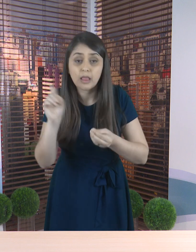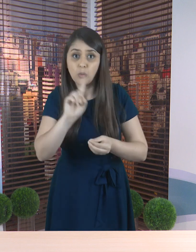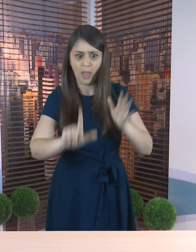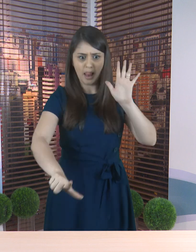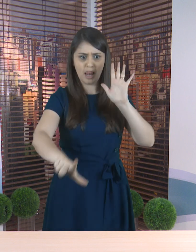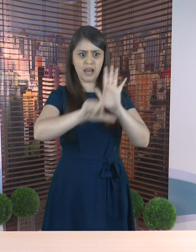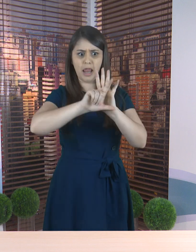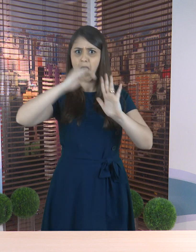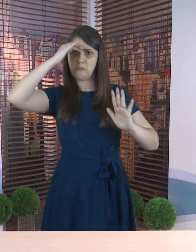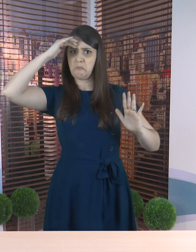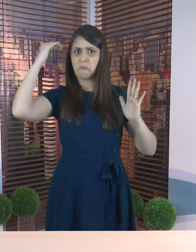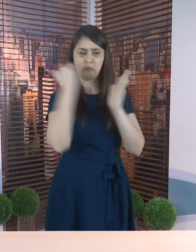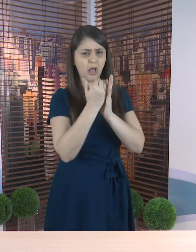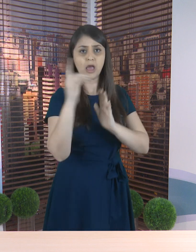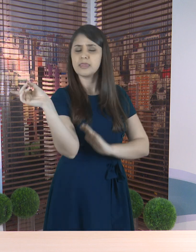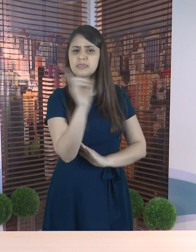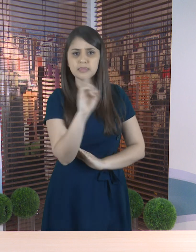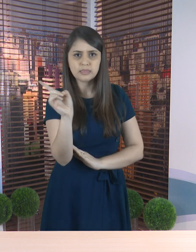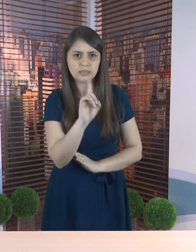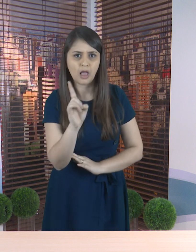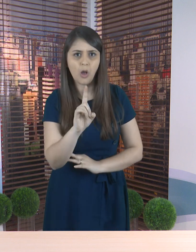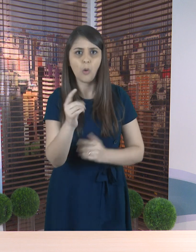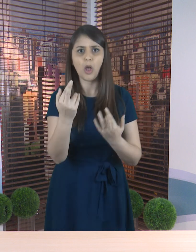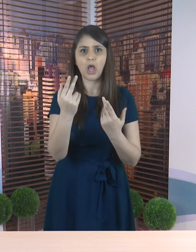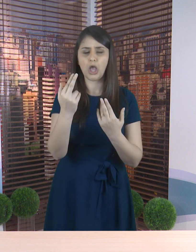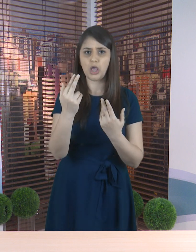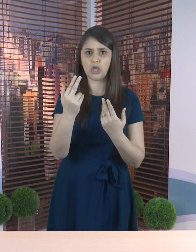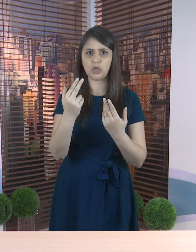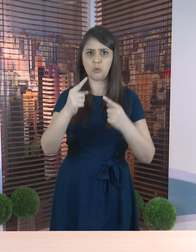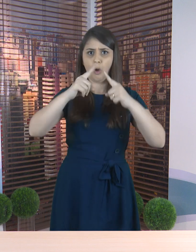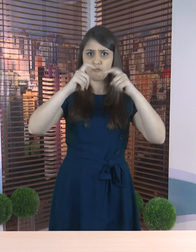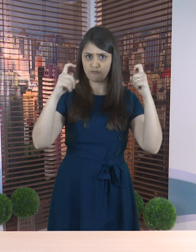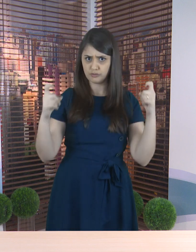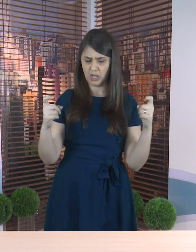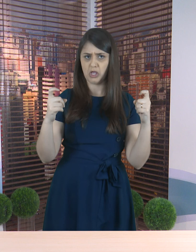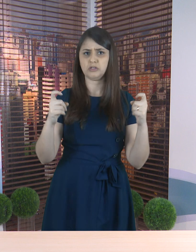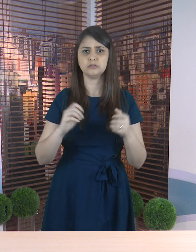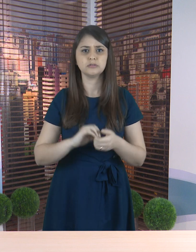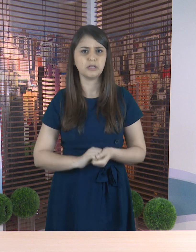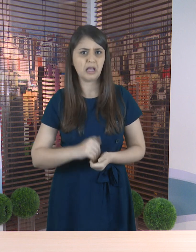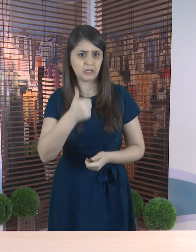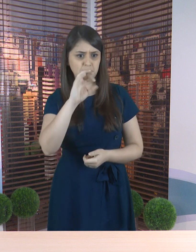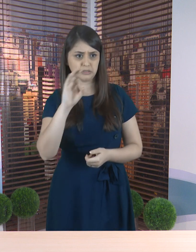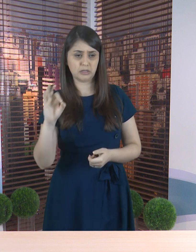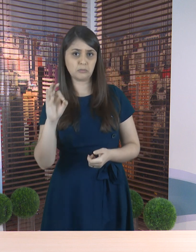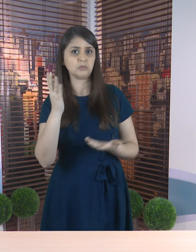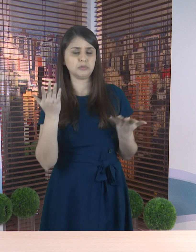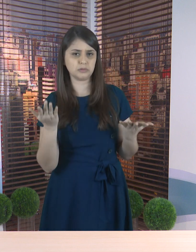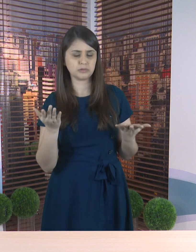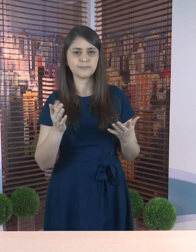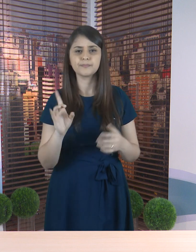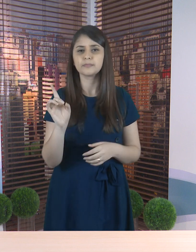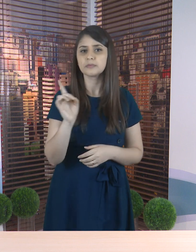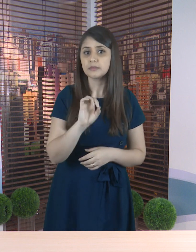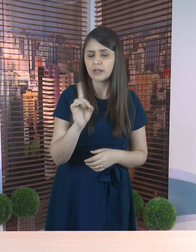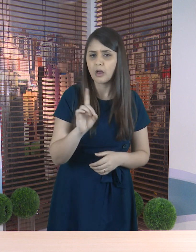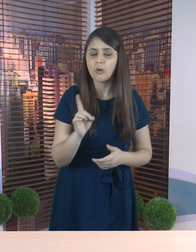responde de forma simplória, aplicando-se uma única regra ou, como já dissemos, num nexo de